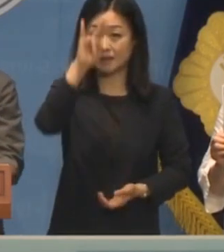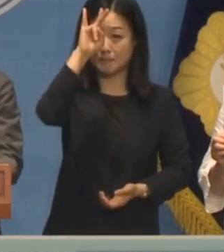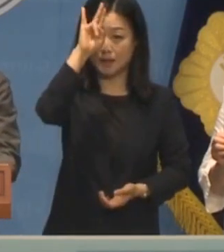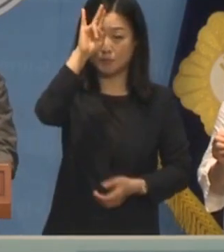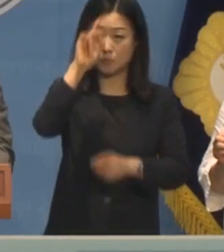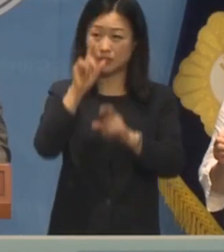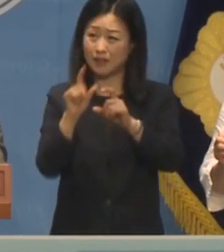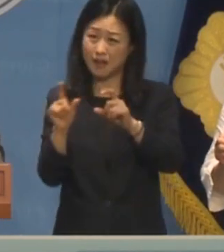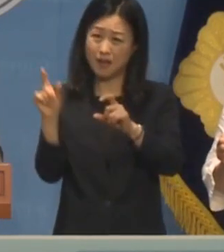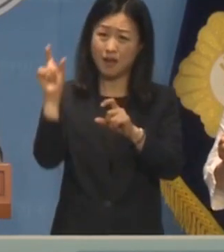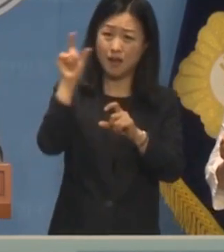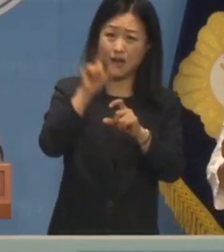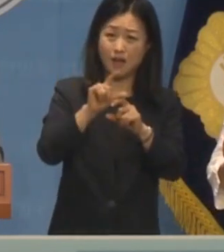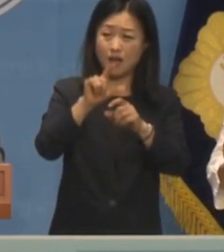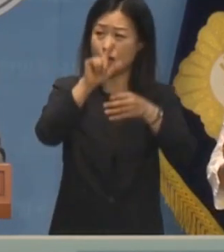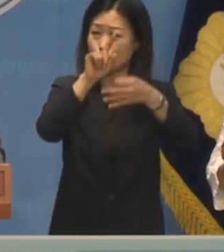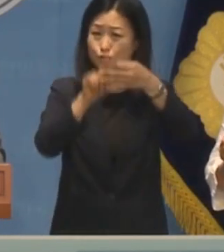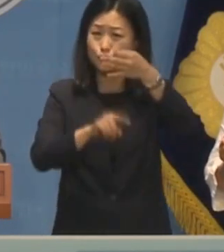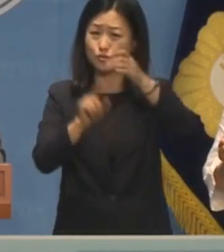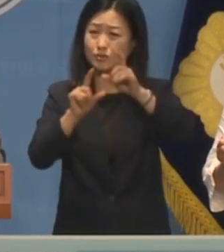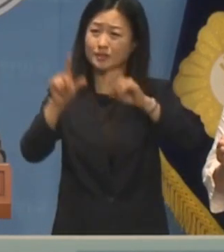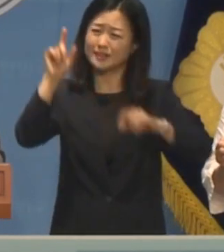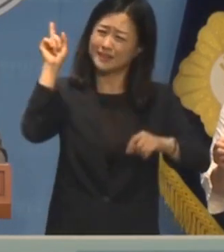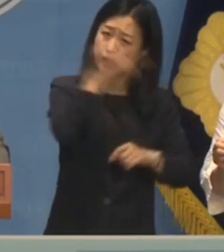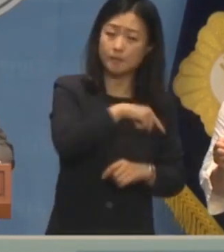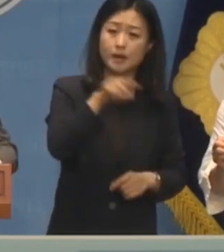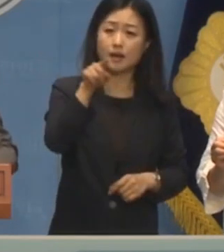박근혜보다 윤석열이 더 나쁩니다.